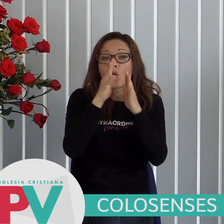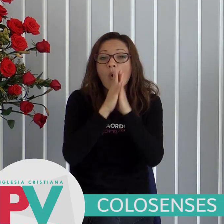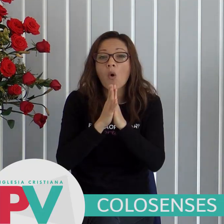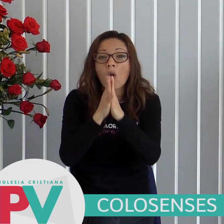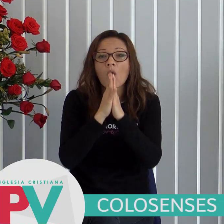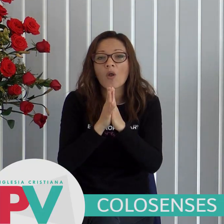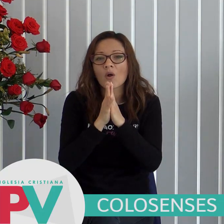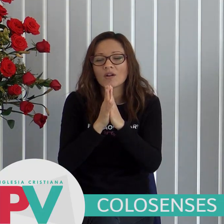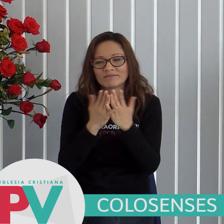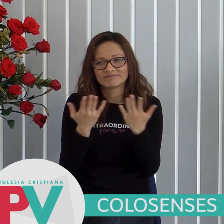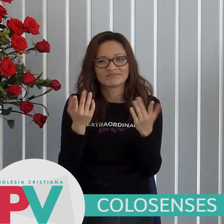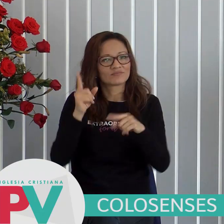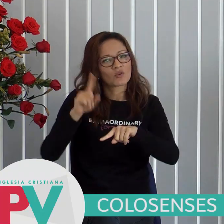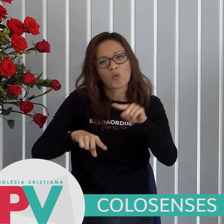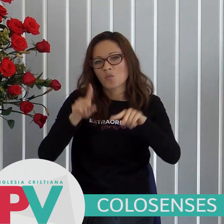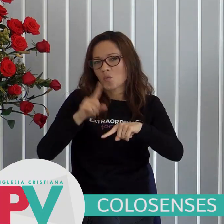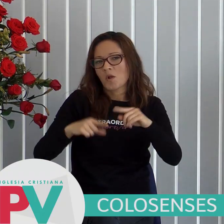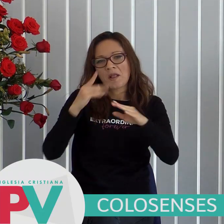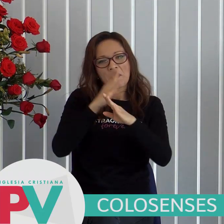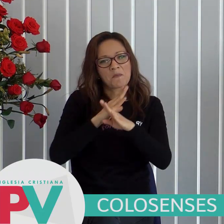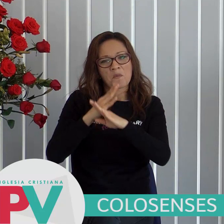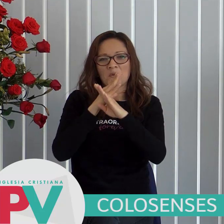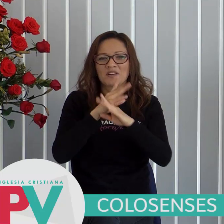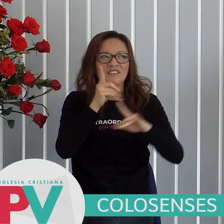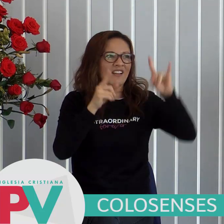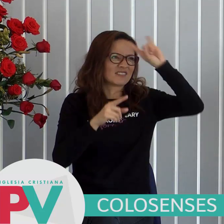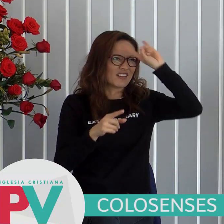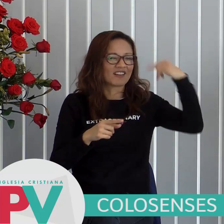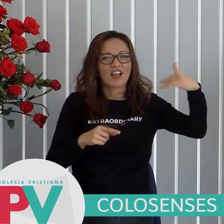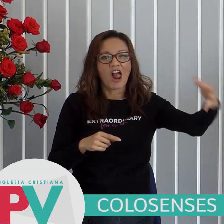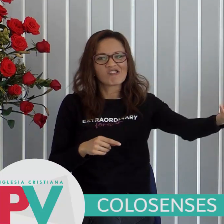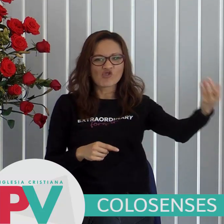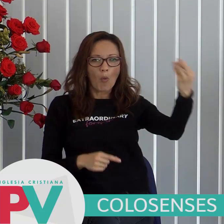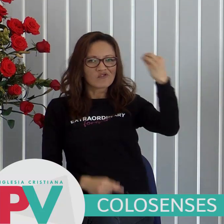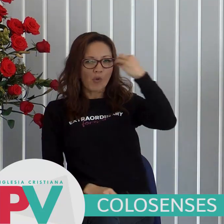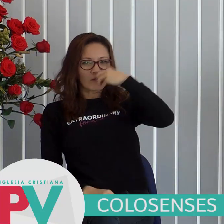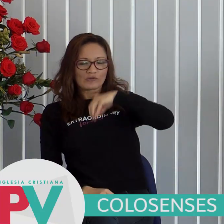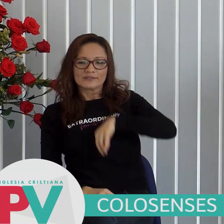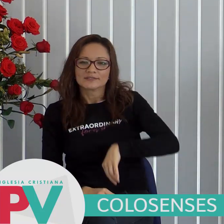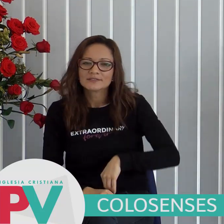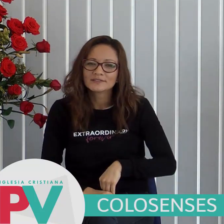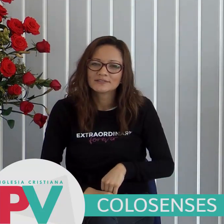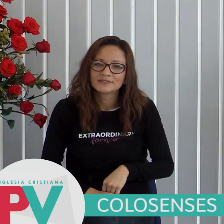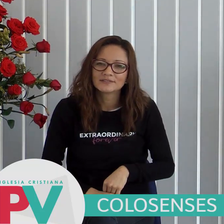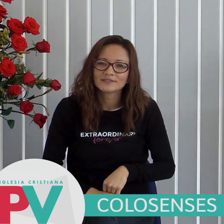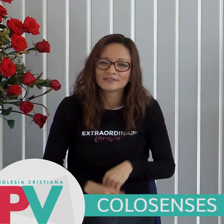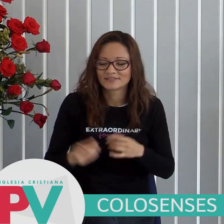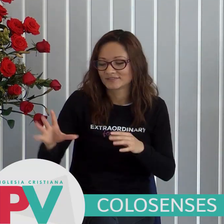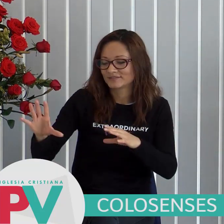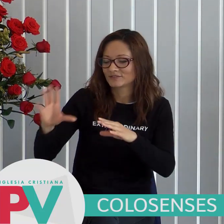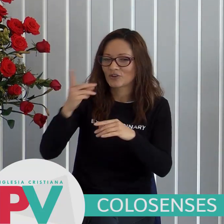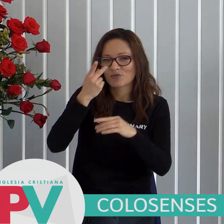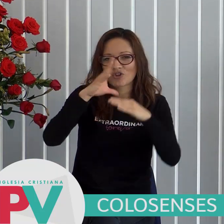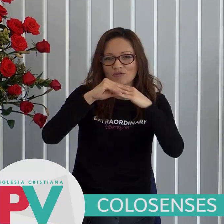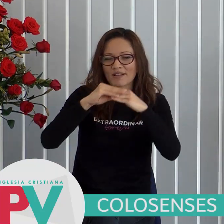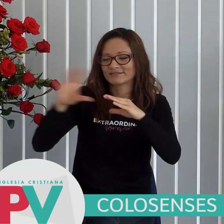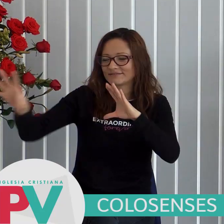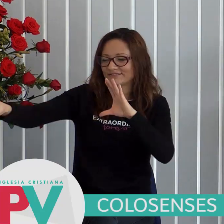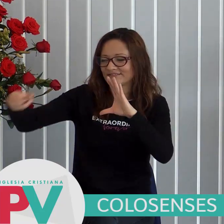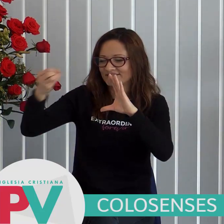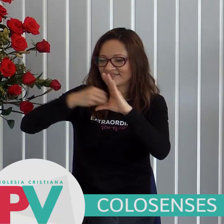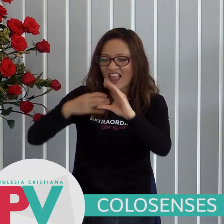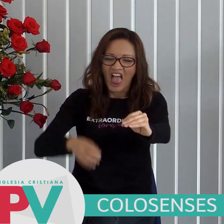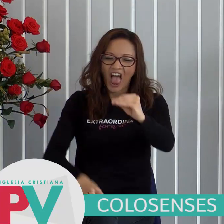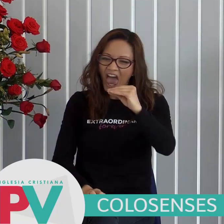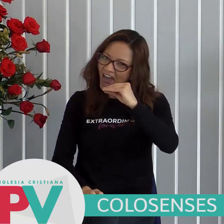hermanito, hace rato Satanás se lo había comido en bistec, en un roast beef. Ha metido ahí con 2 panes y crack, crack, se